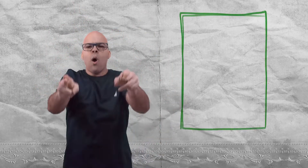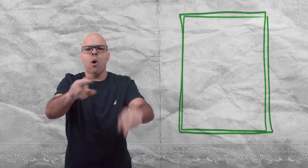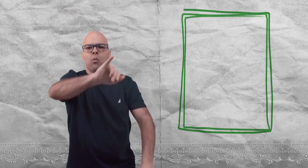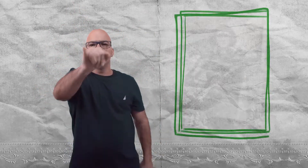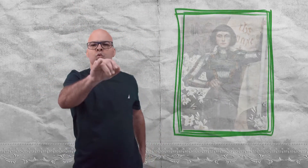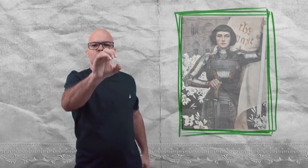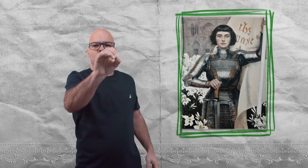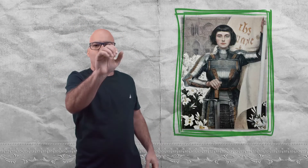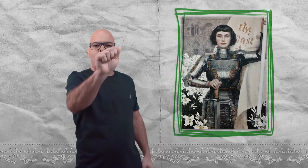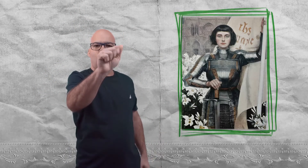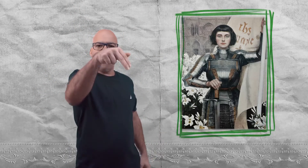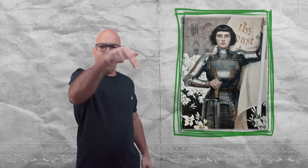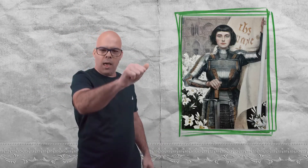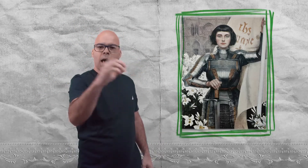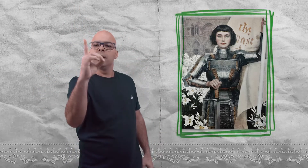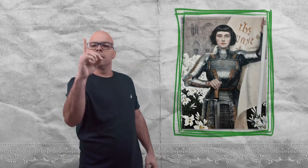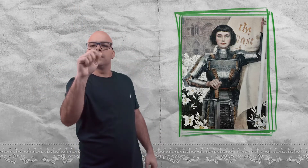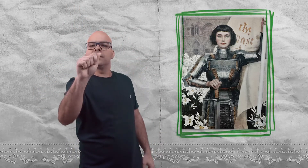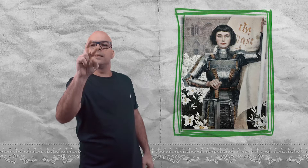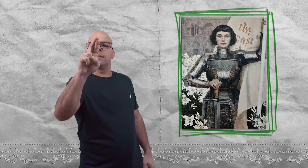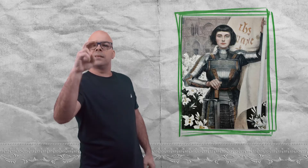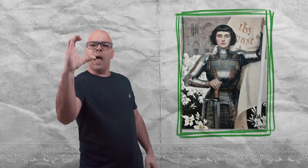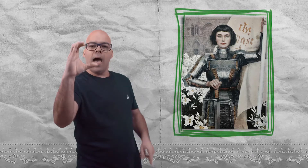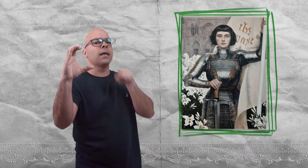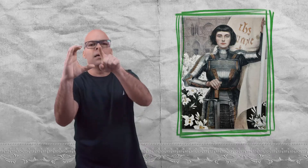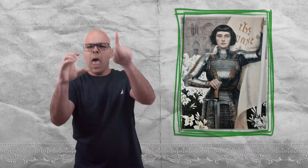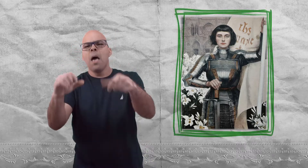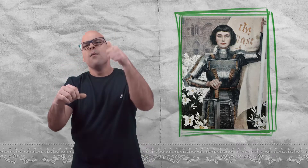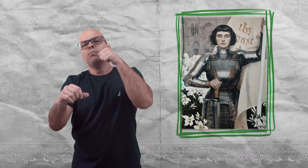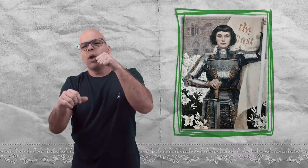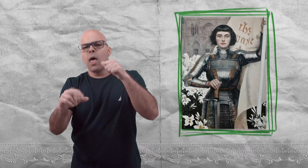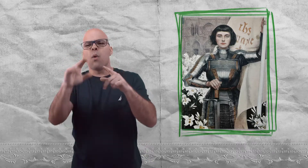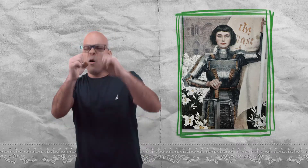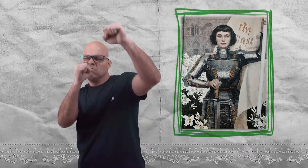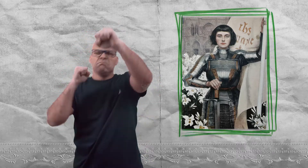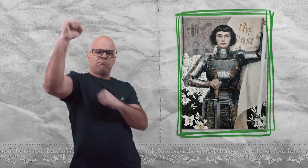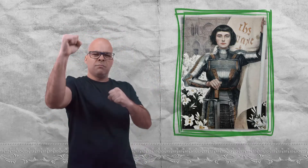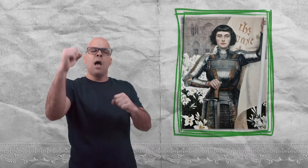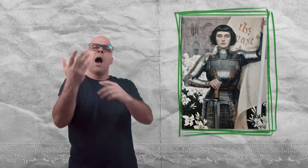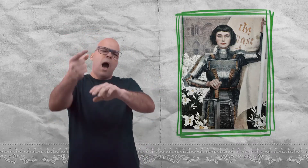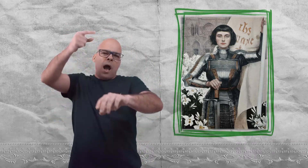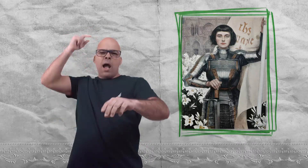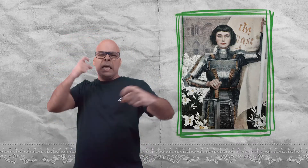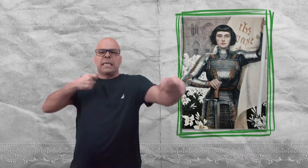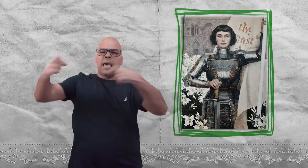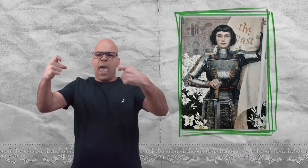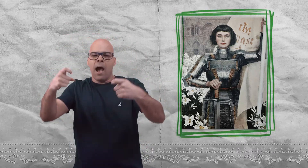de Joana d'Arc. Mas quem era Joana d'Arc? Foi uma mulher considerada heroína que,